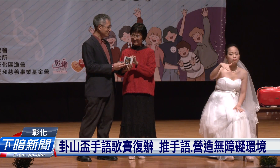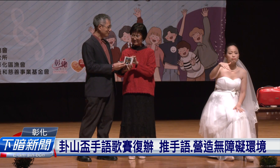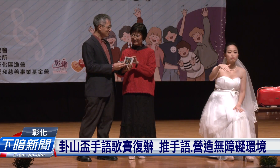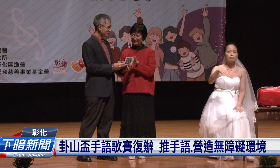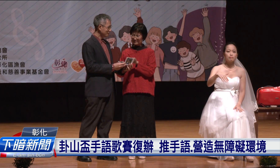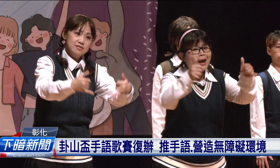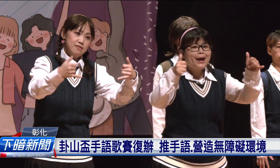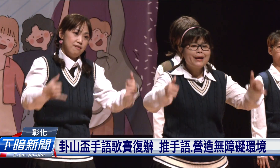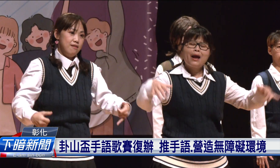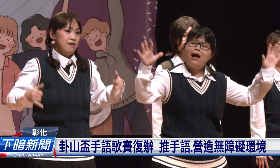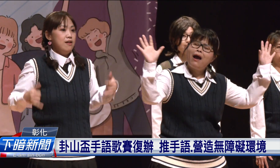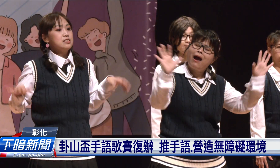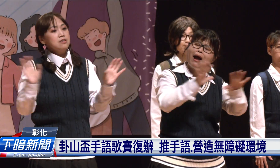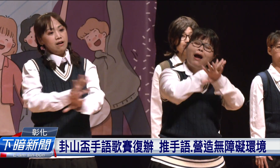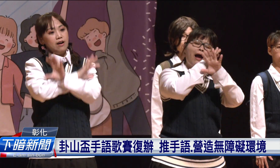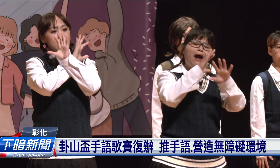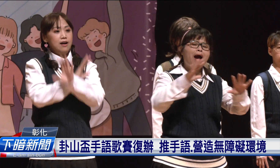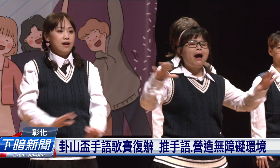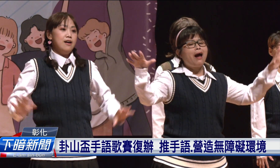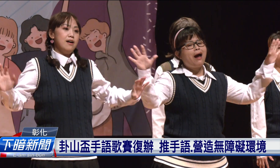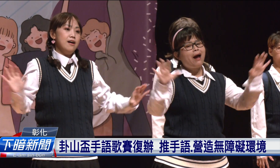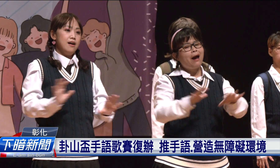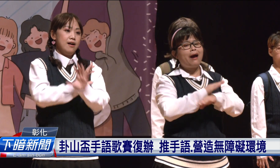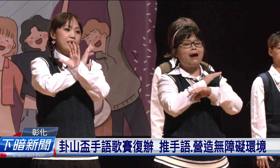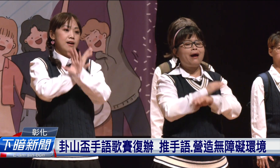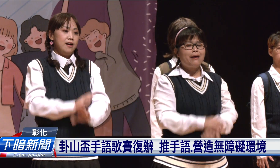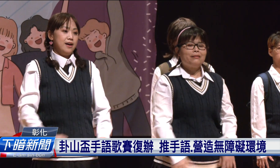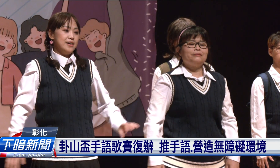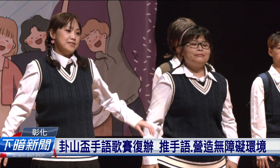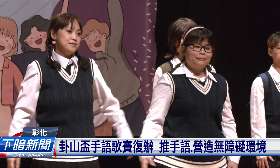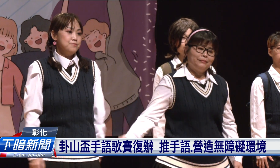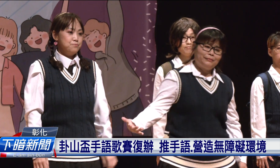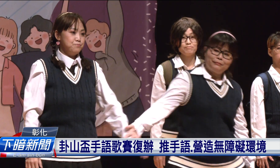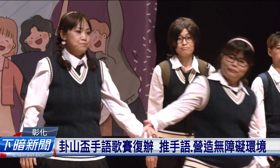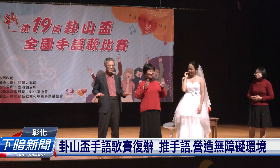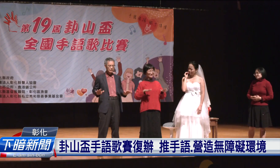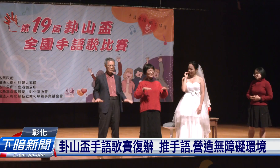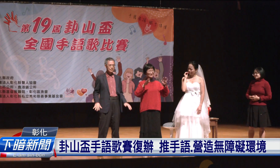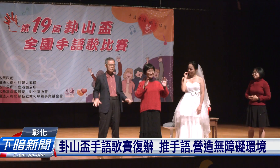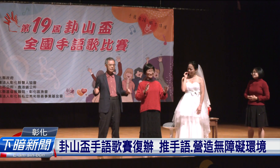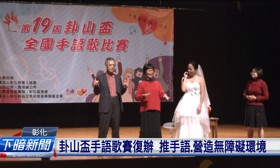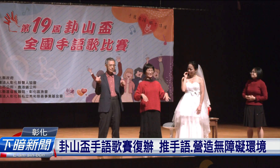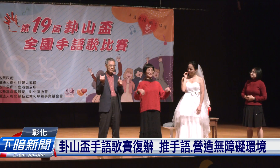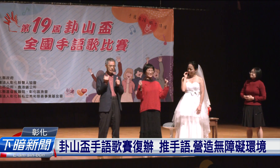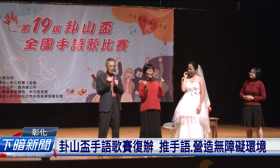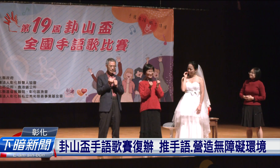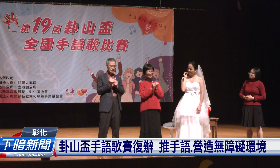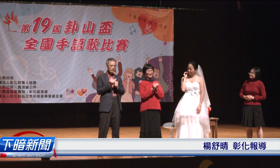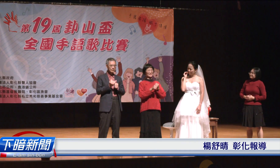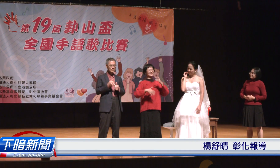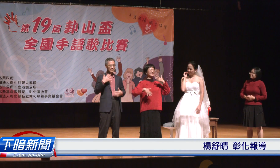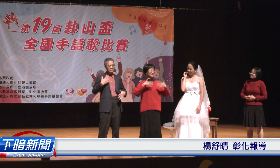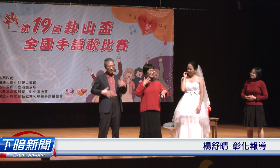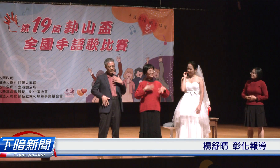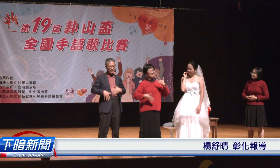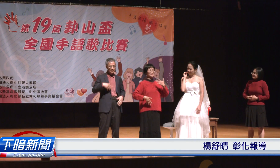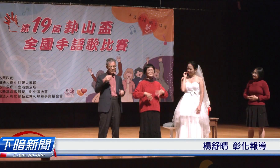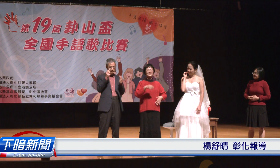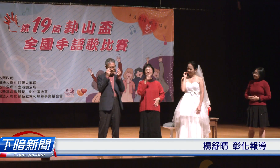众了解听力障碍民众的生活，做伙营造更加友善的手语环境。记者杨淑晴，彰化报道。